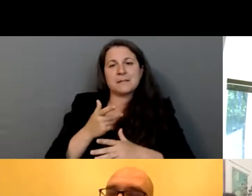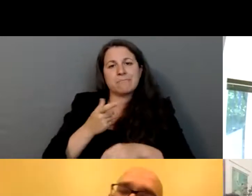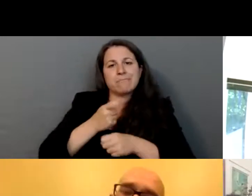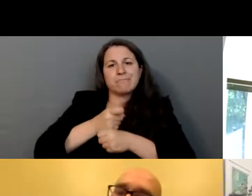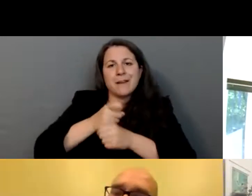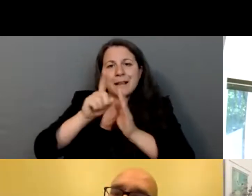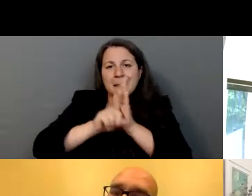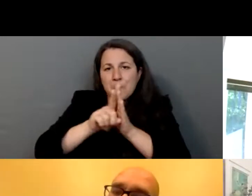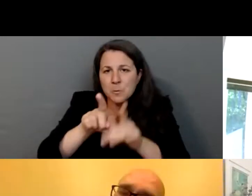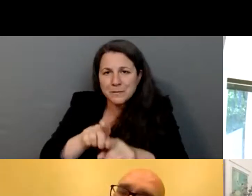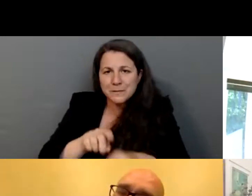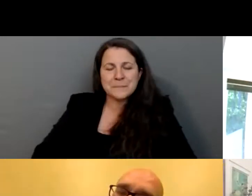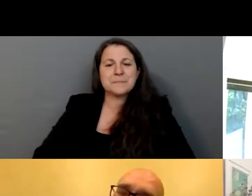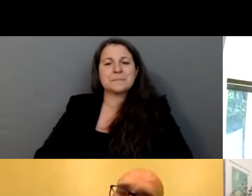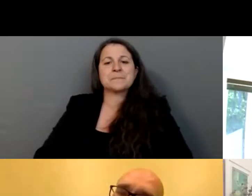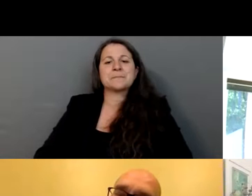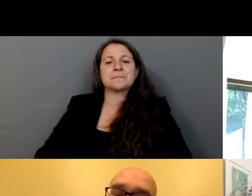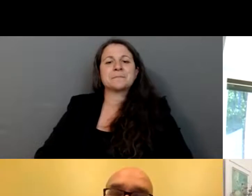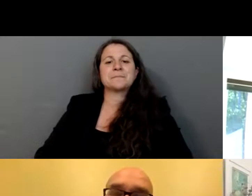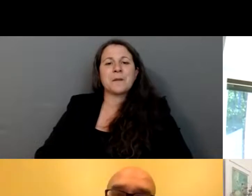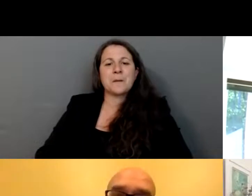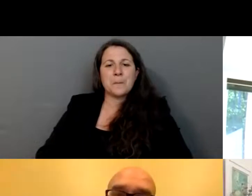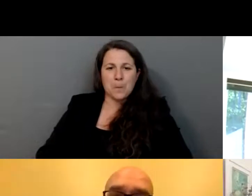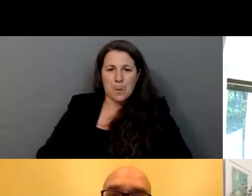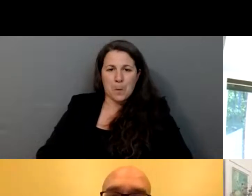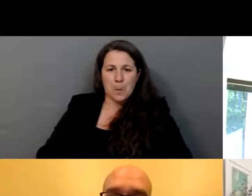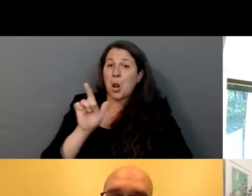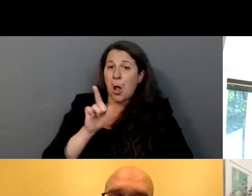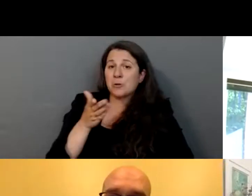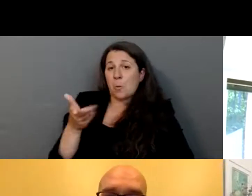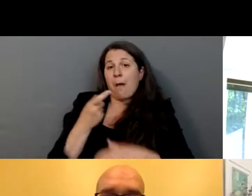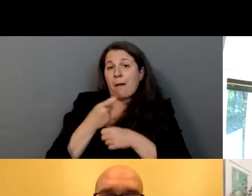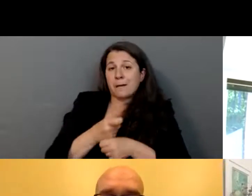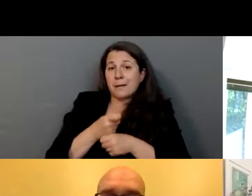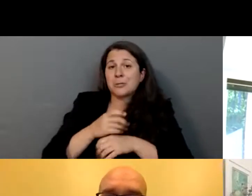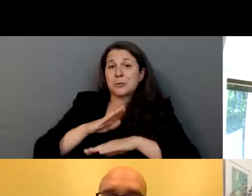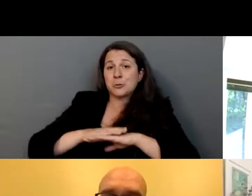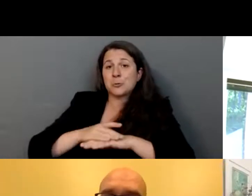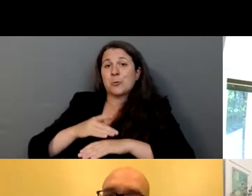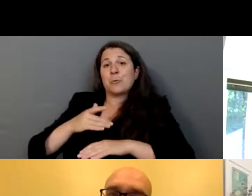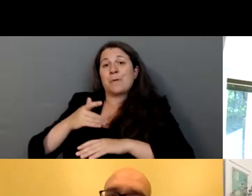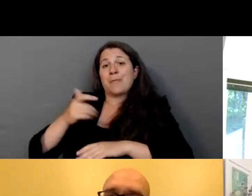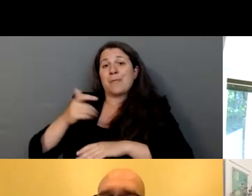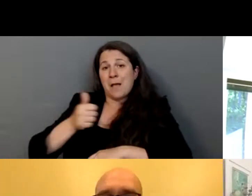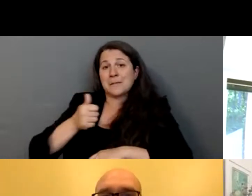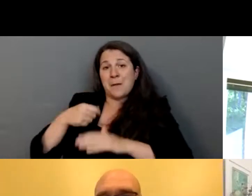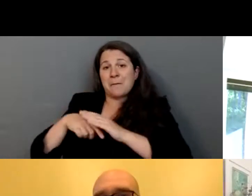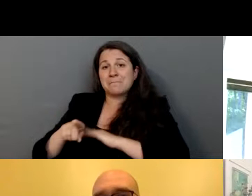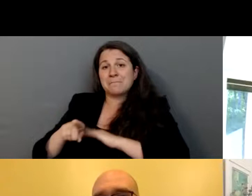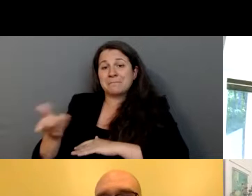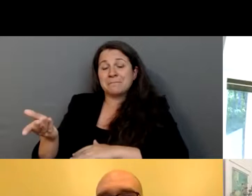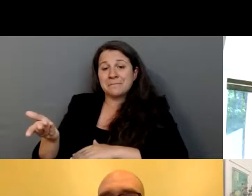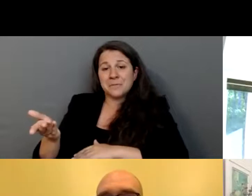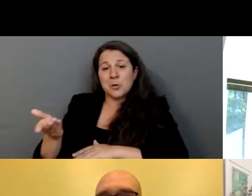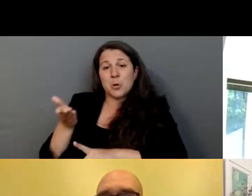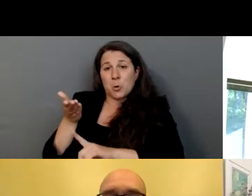Bon, Laurence, vous êtes une activiste militante au niveau des transports collectifs accessibles. Donc, je voulais juste savoir, est-ce que